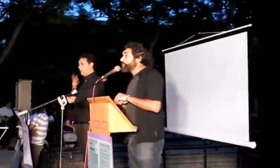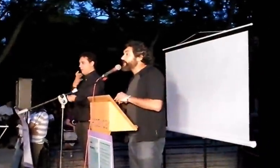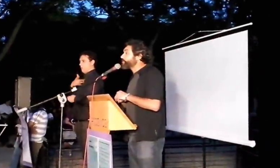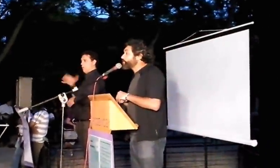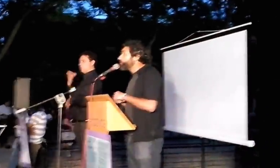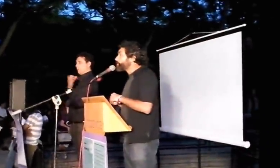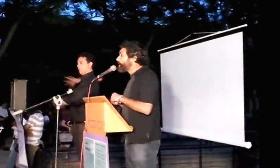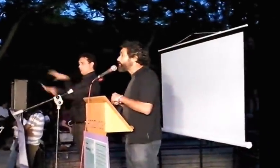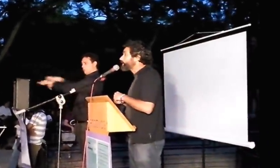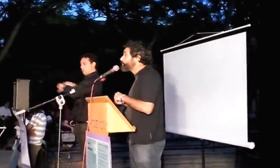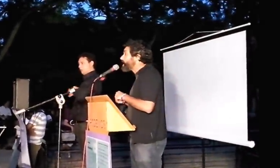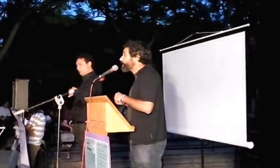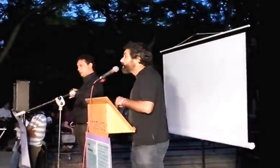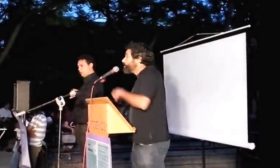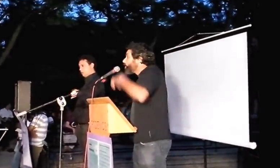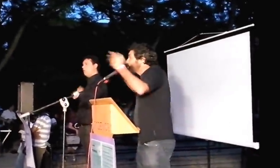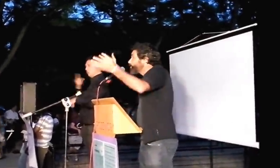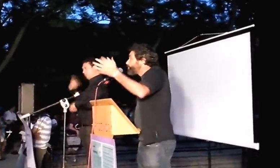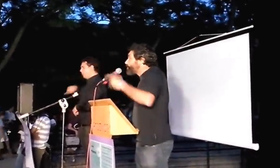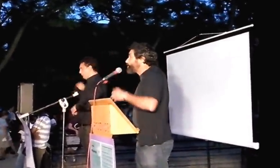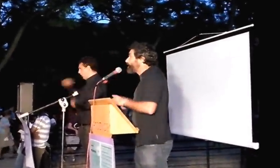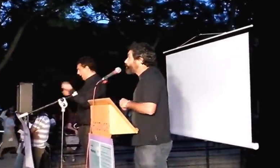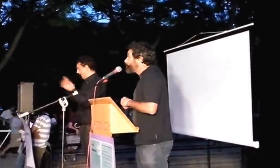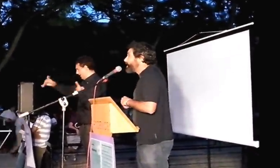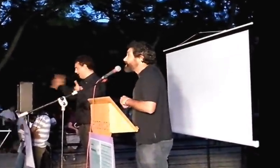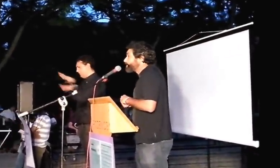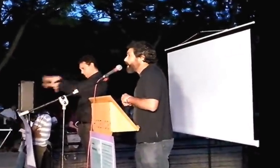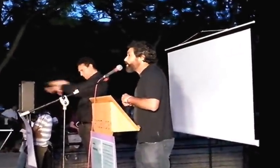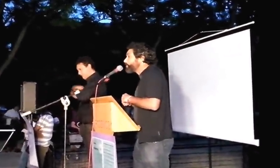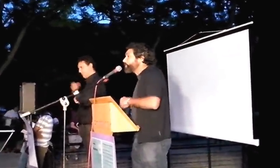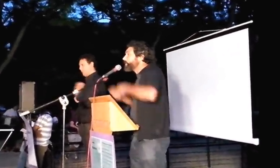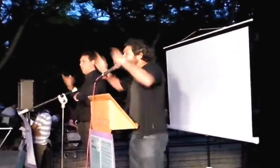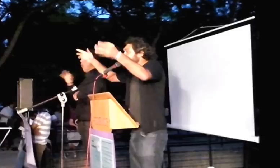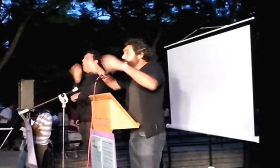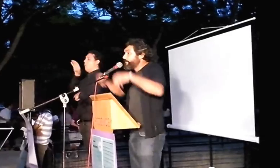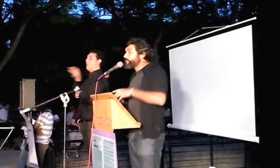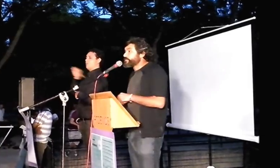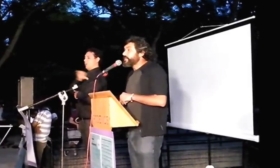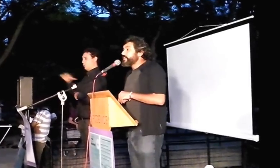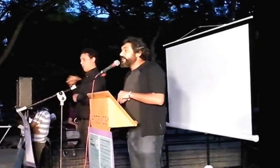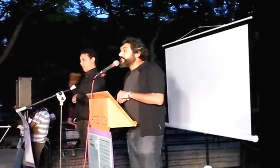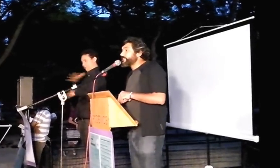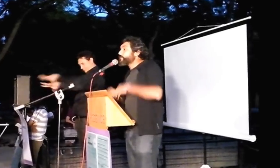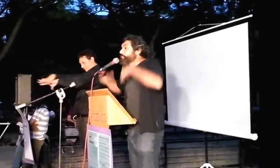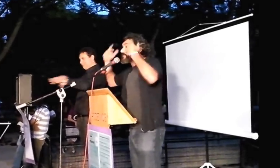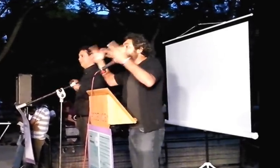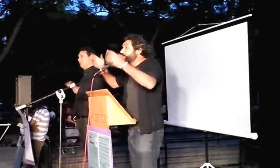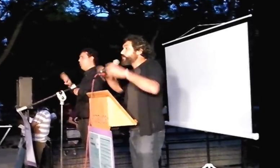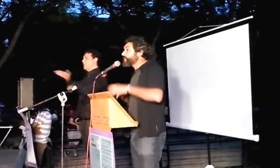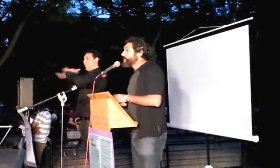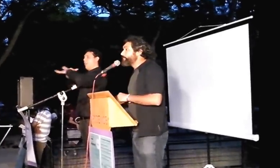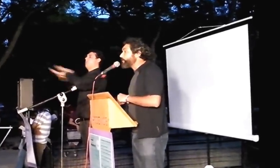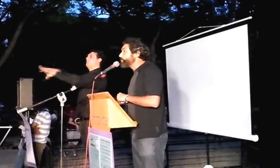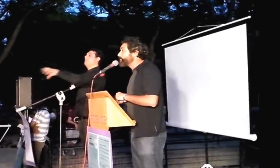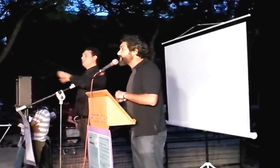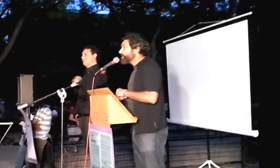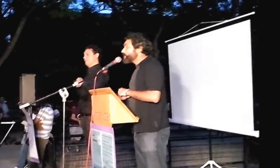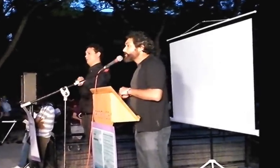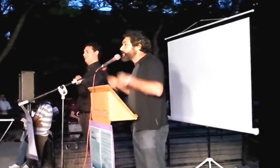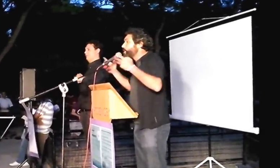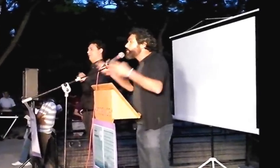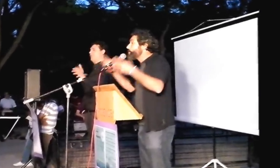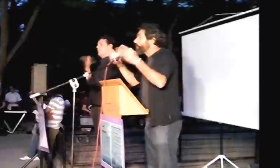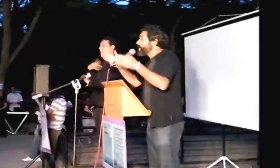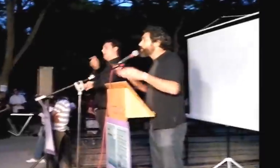los ayuntamientos como los vamos a tomar? O si tomamos las comunidades autónomas, o si tomamos el Estado, pues hacernos